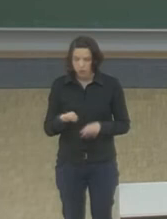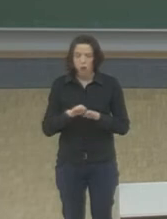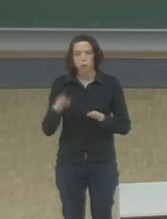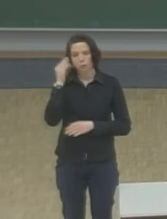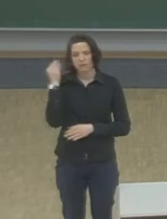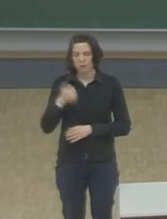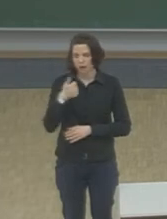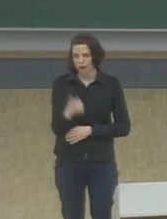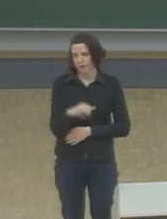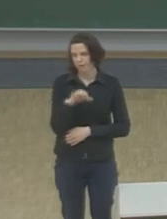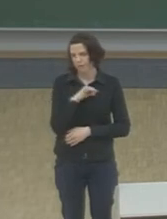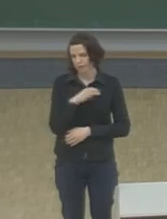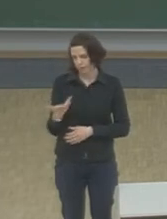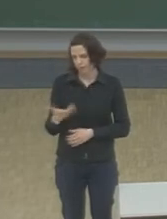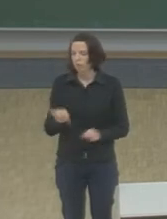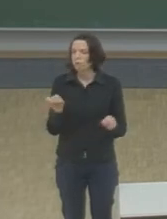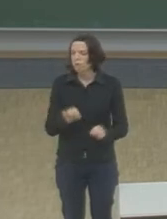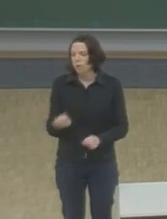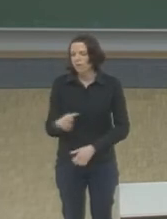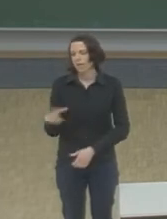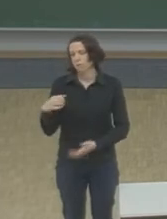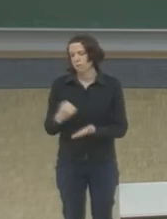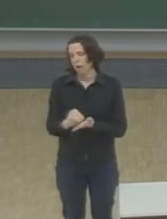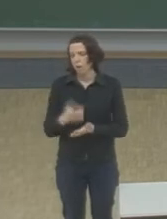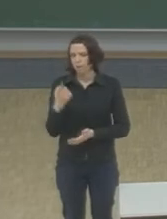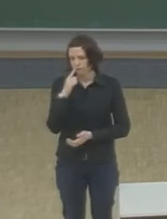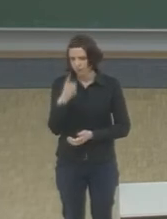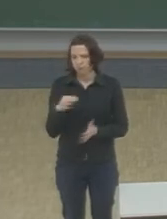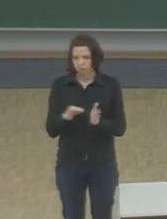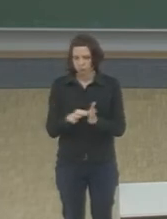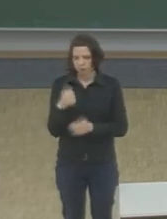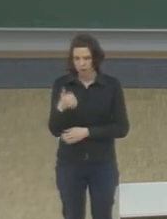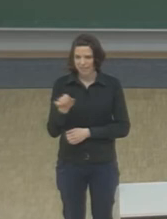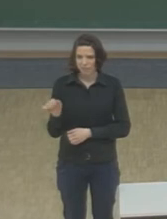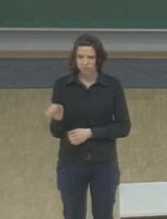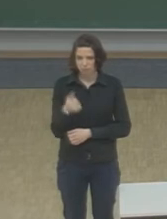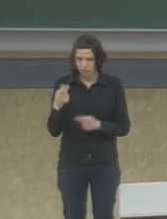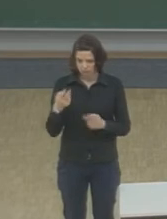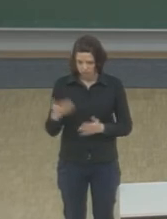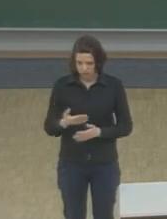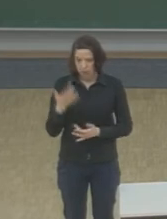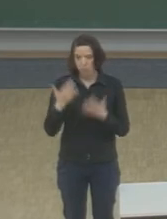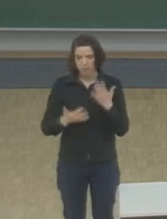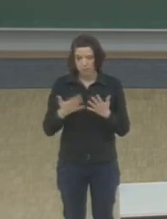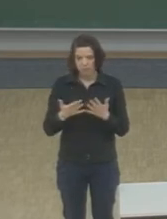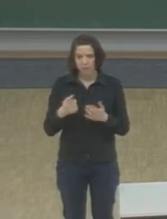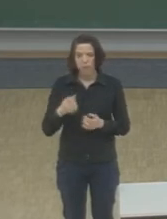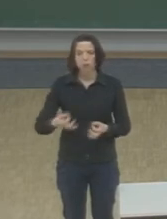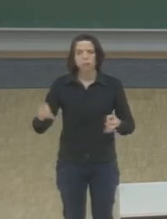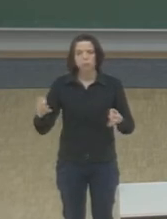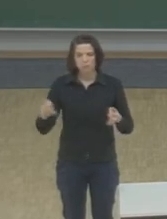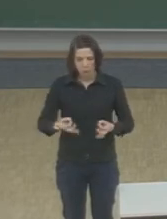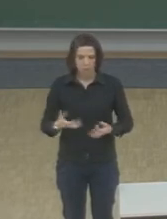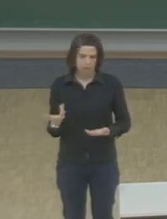1. Man könnte geneigt sein zu unterstellen, dass es bei Punkt 1 vor allem darum ginge, Mathematik als nützliche,